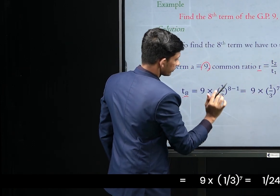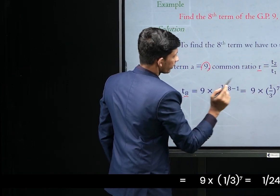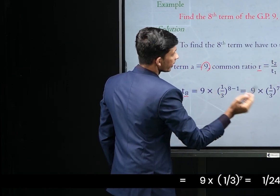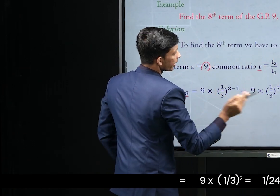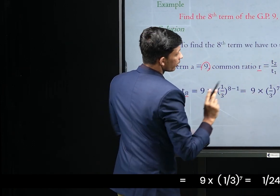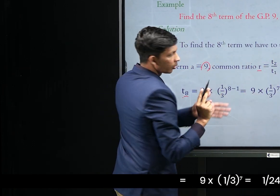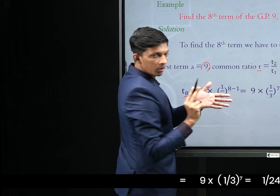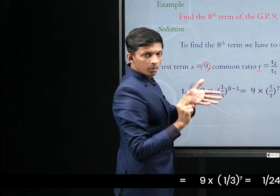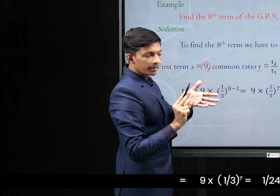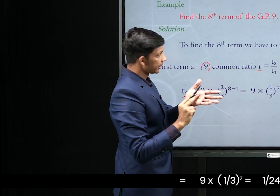1/243.